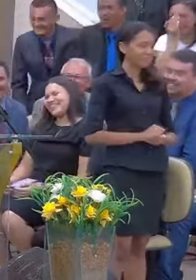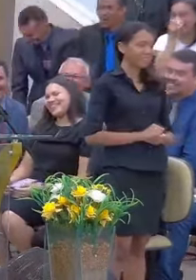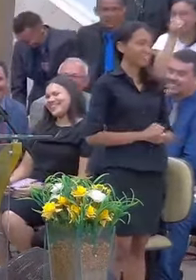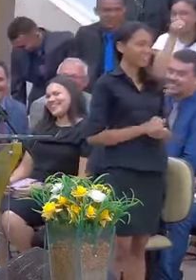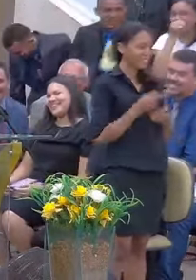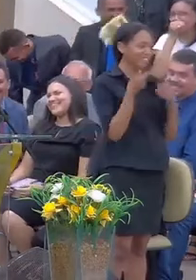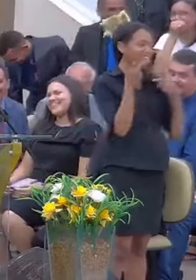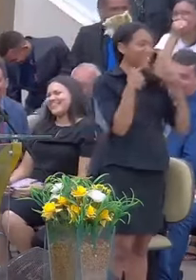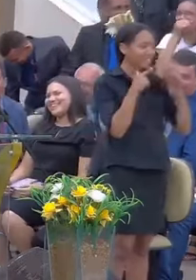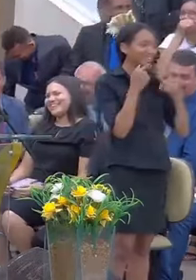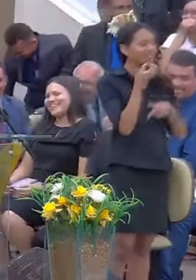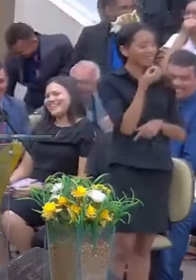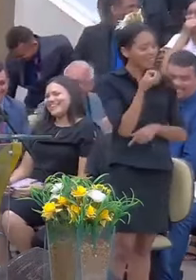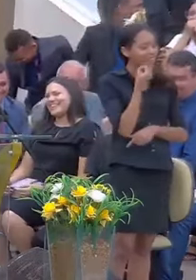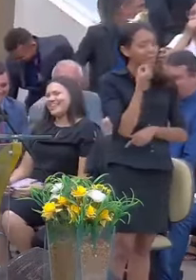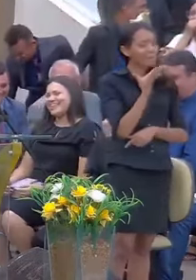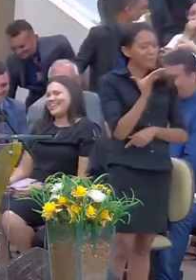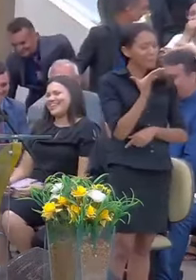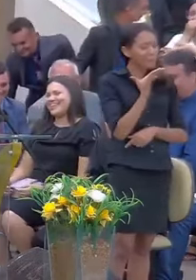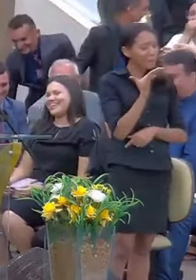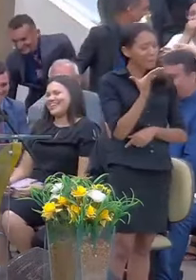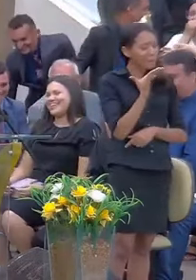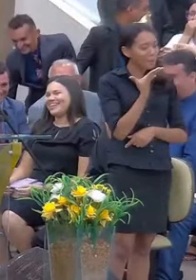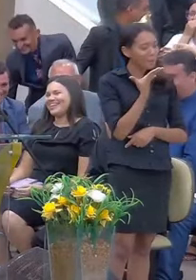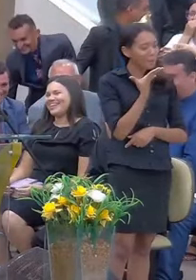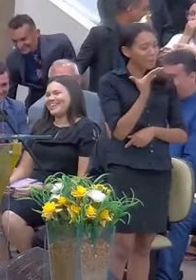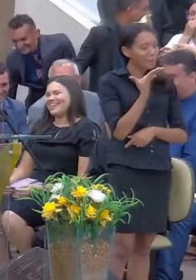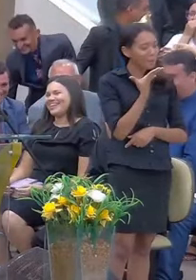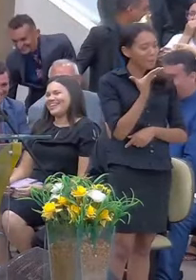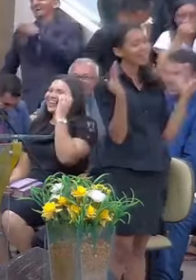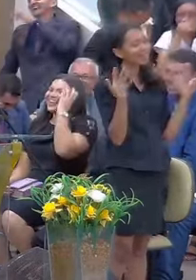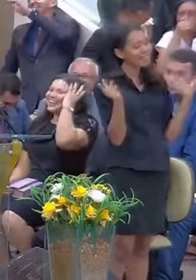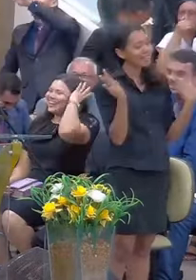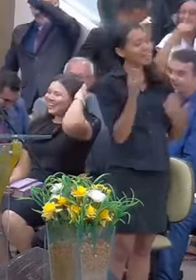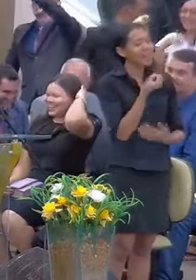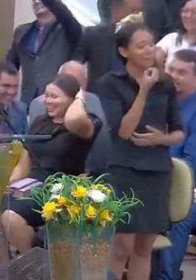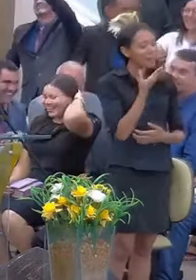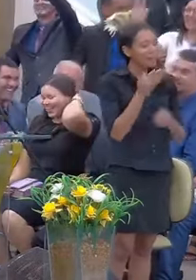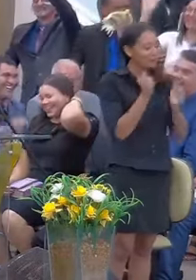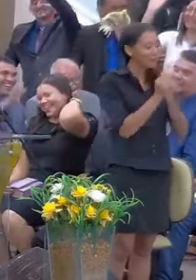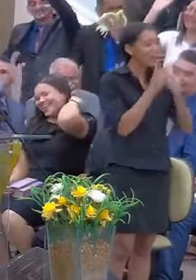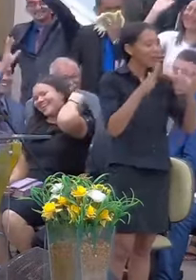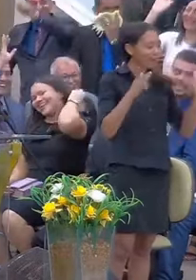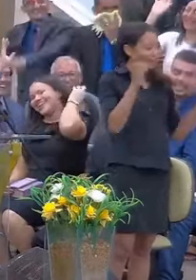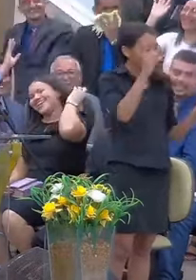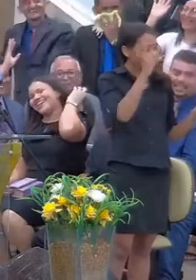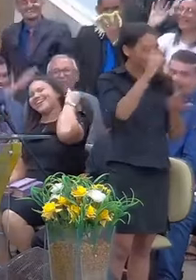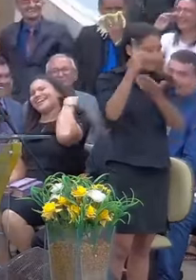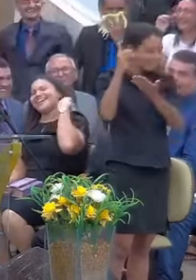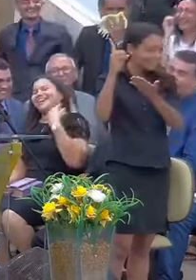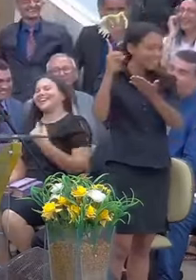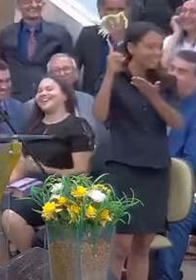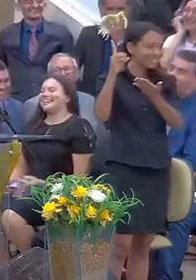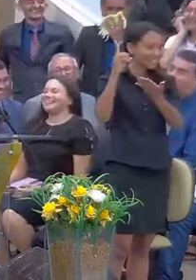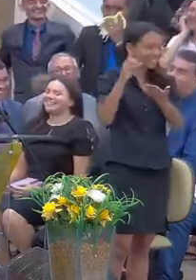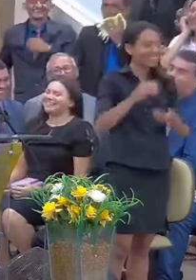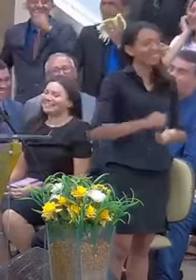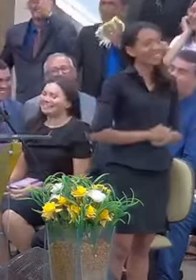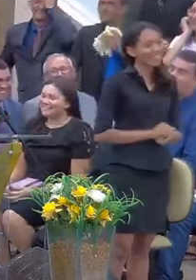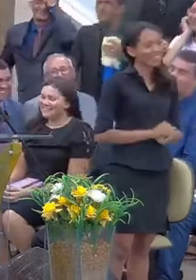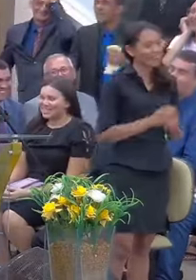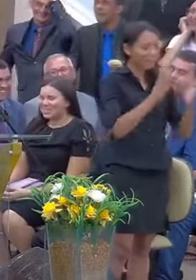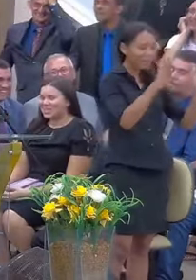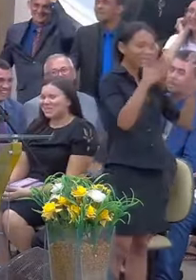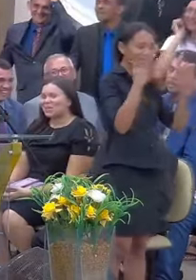ter alegria. É bom ter alegria. Só quem é alegre aqui, diga glória a Deus. Olha para cá. Quando você